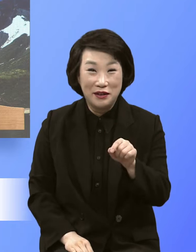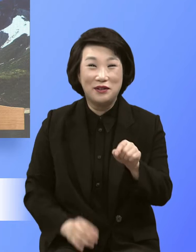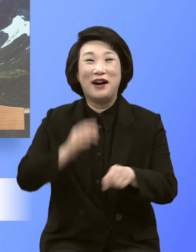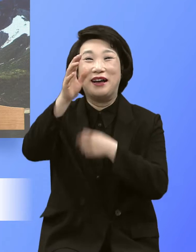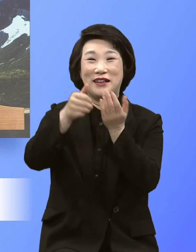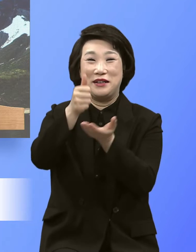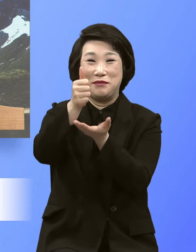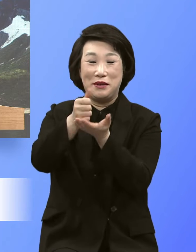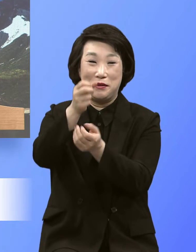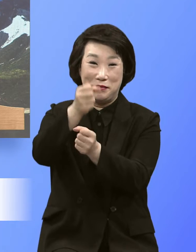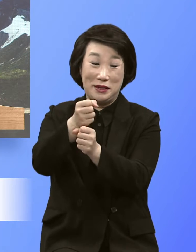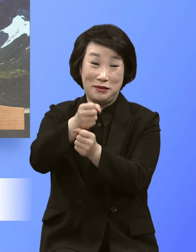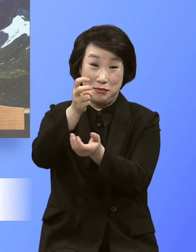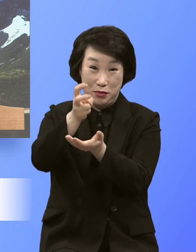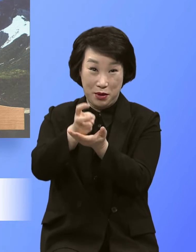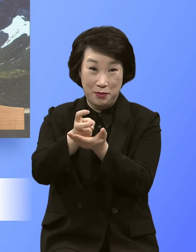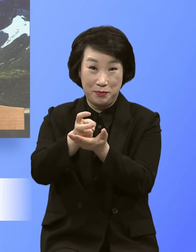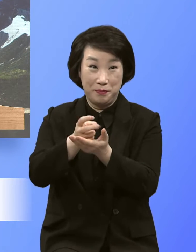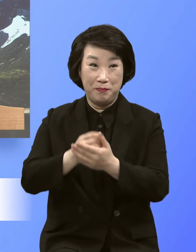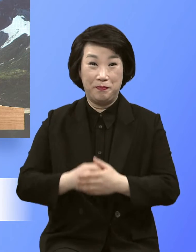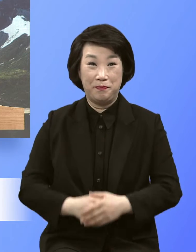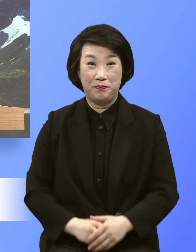하나님이 만든 질서입니다.